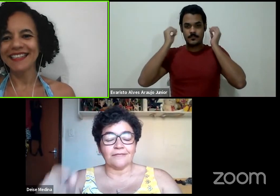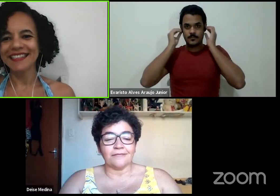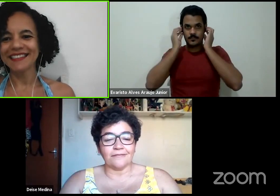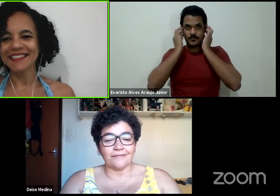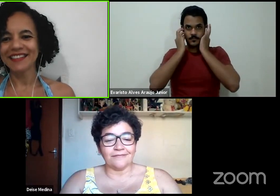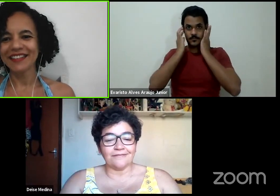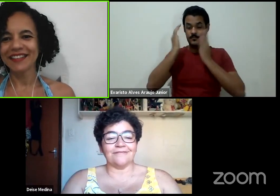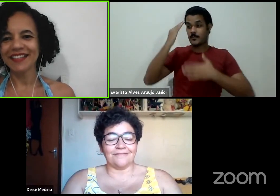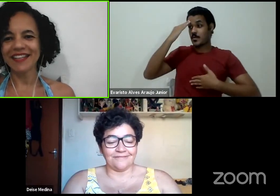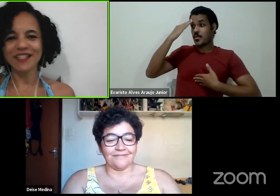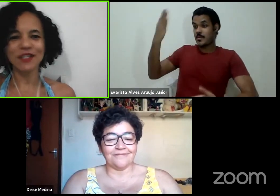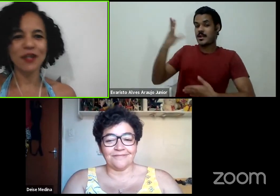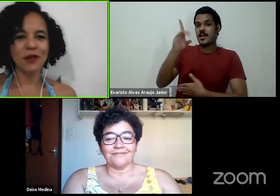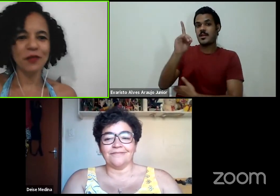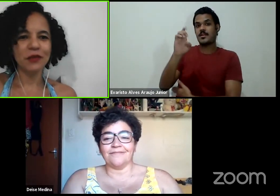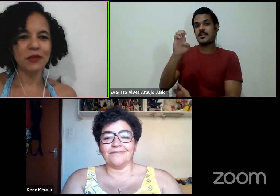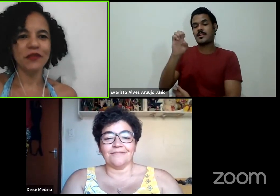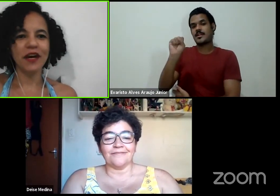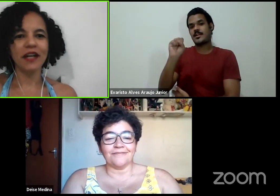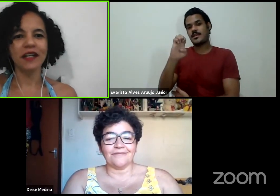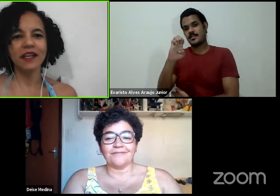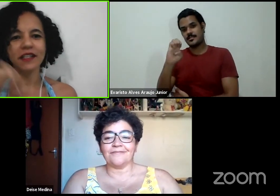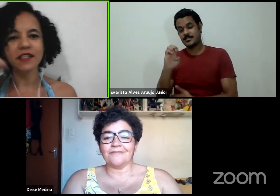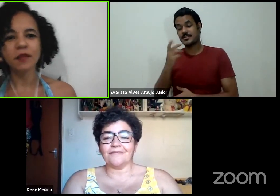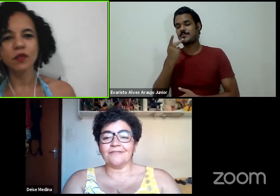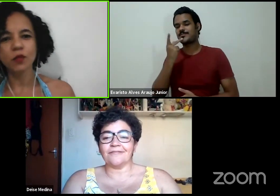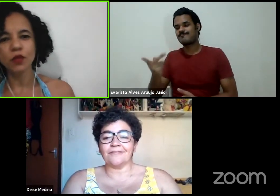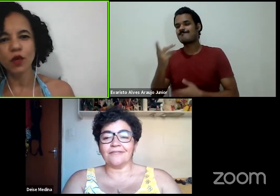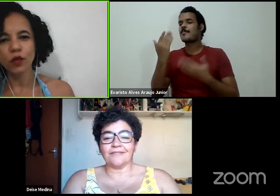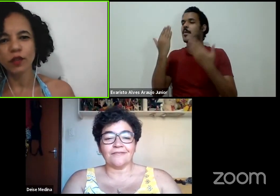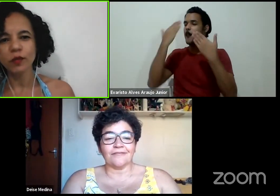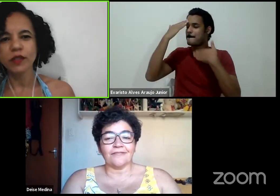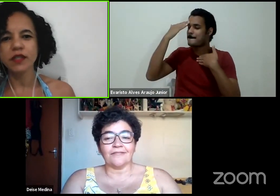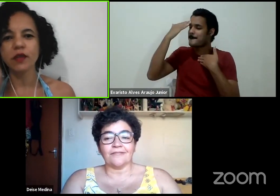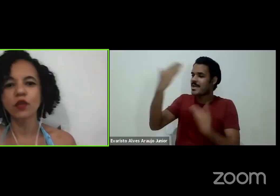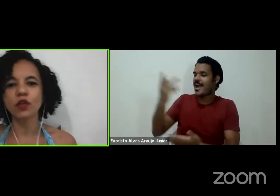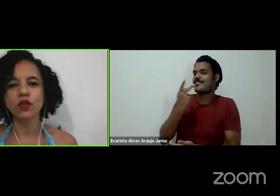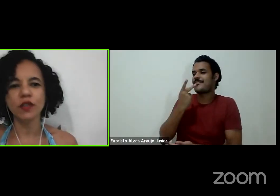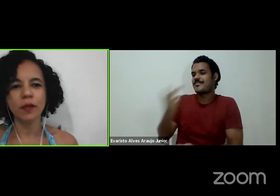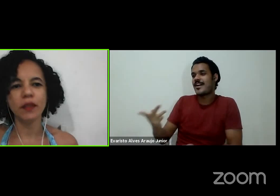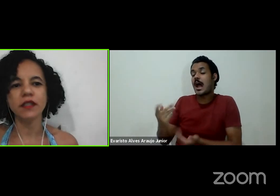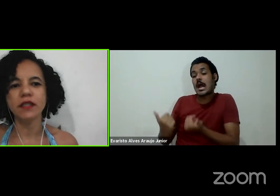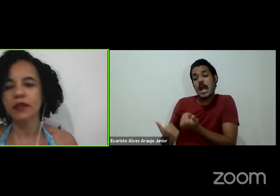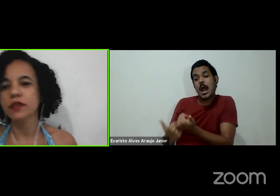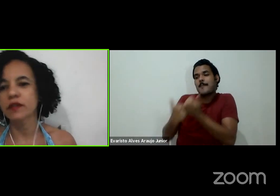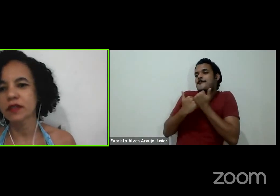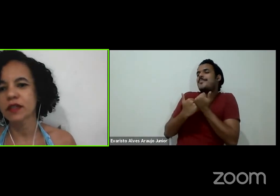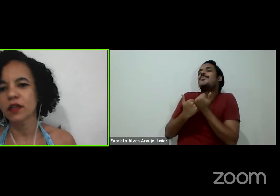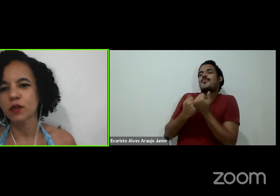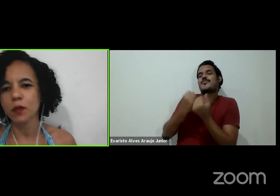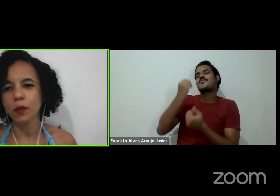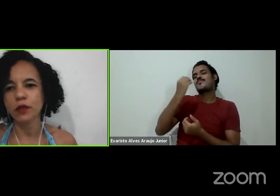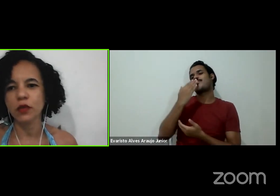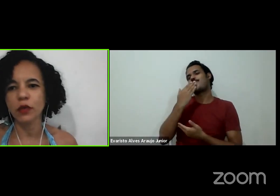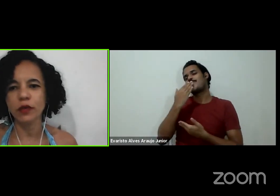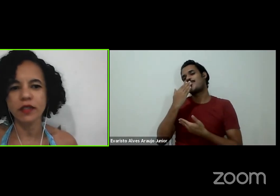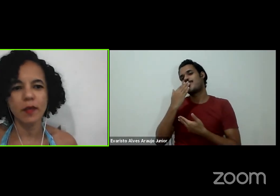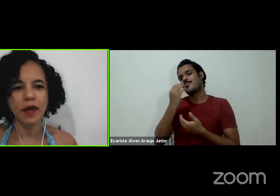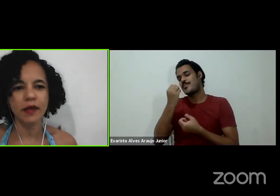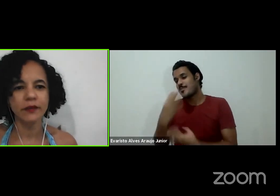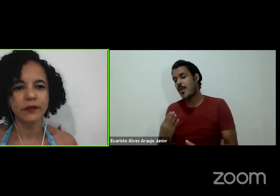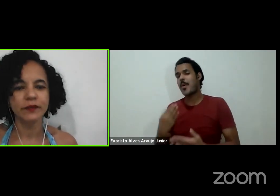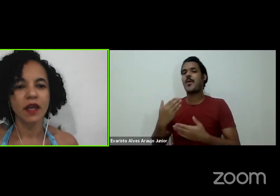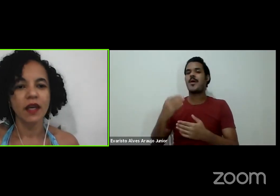Obrigada, Deise. Gratidão por sua fala. Agradecemos muito sua contribuição e todos os aprendizados que você nos proporcionou com